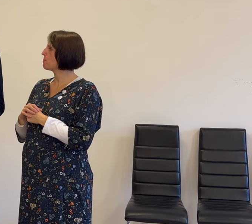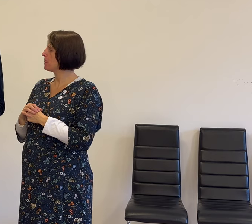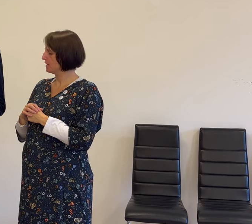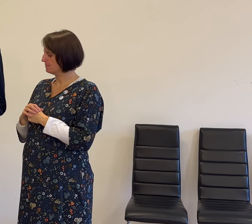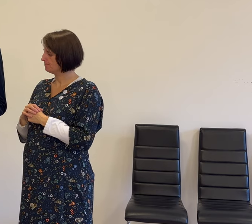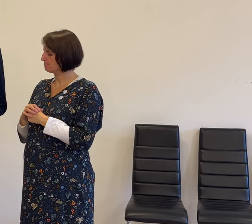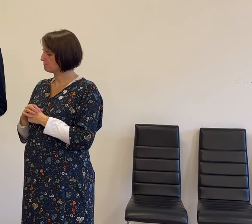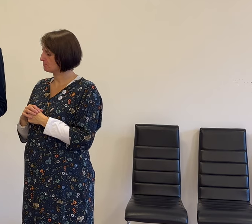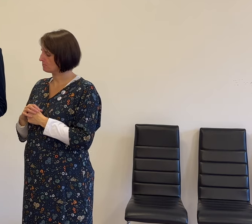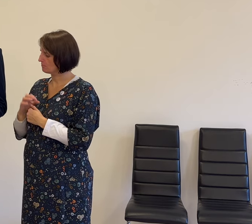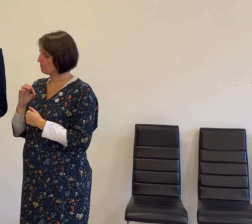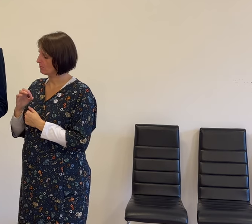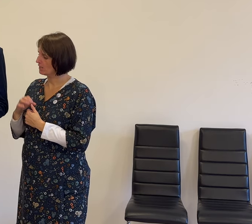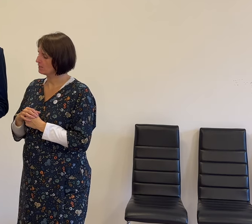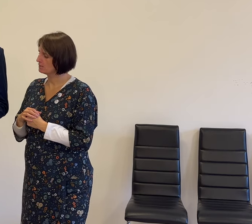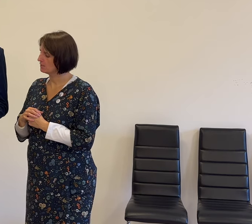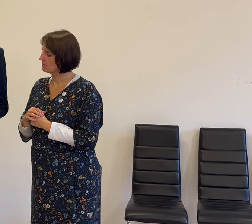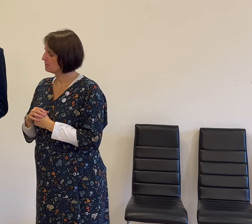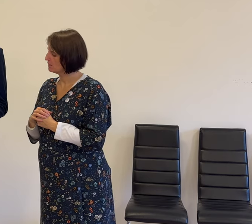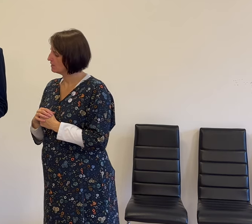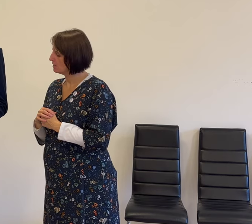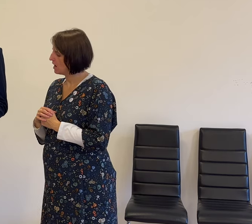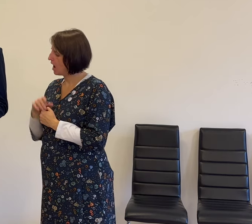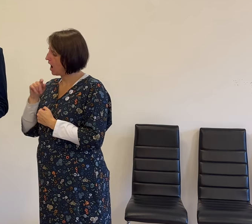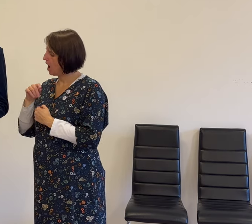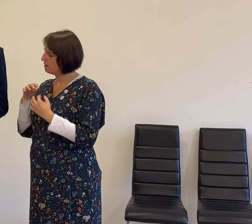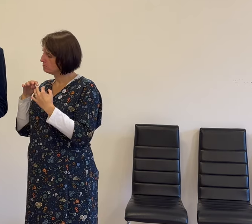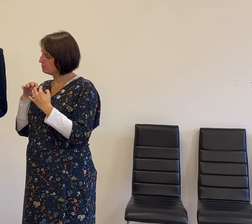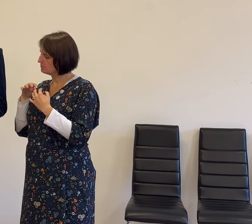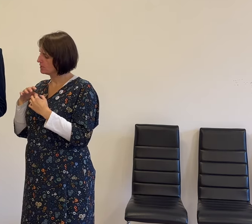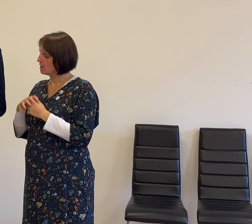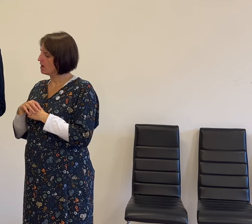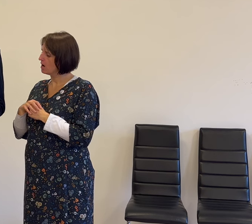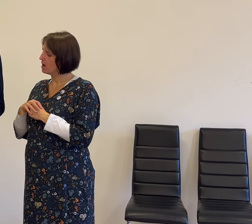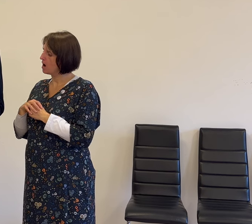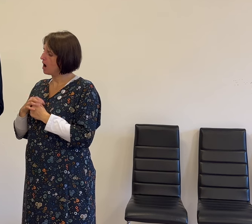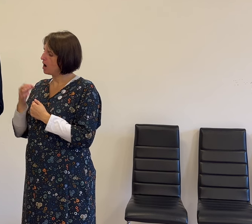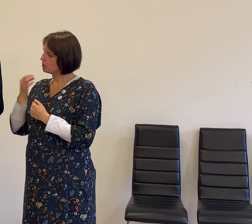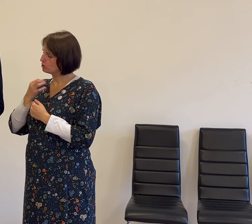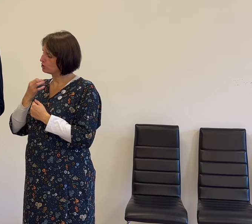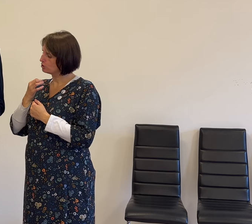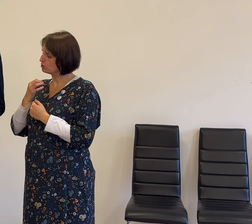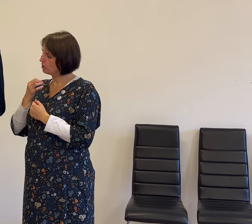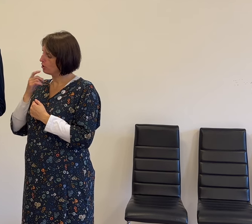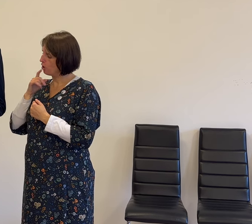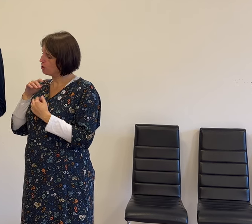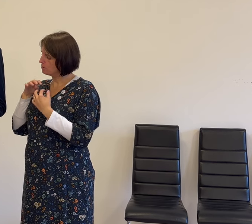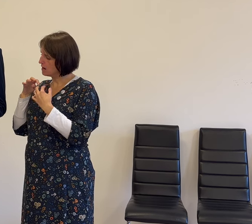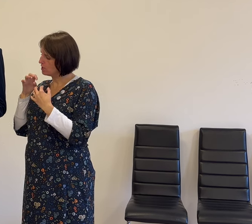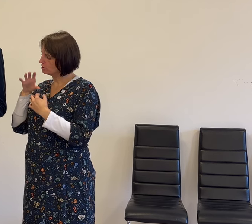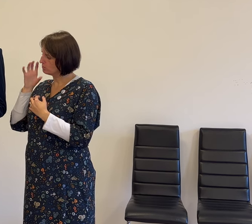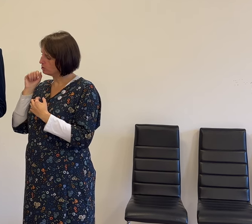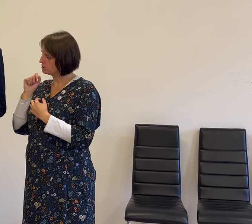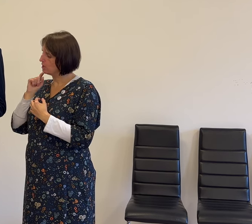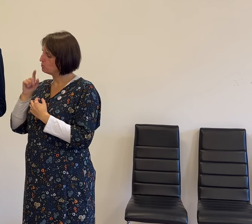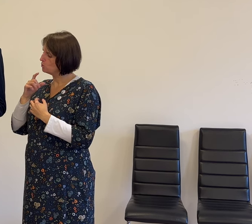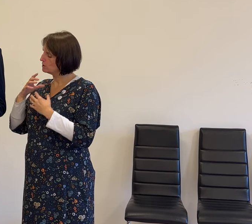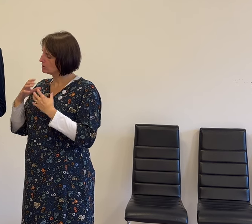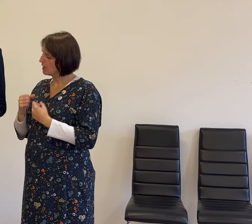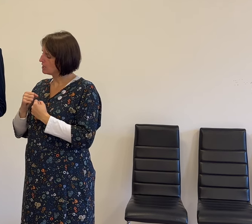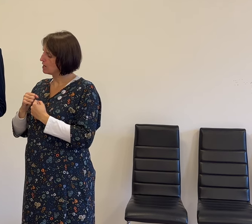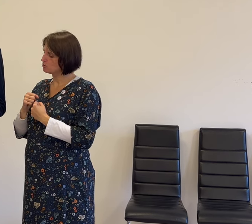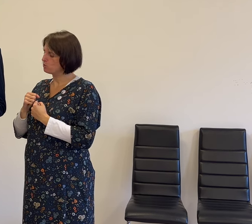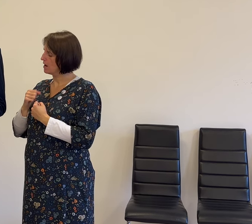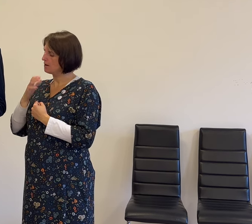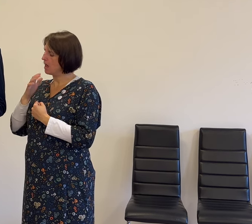Hospodin vydá do ruk, zabijí tě a srazím ti hlavu, ještě dnes vydám mrtvoli z pelištejského tábora nebeskému ptactvu a